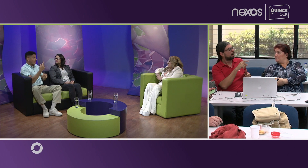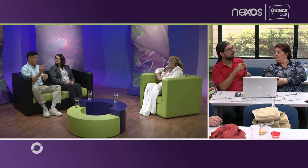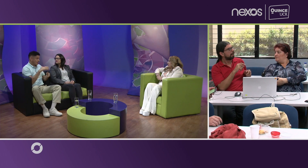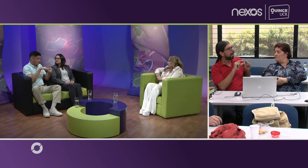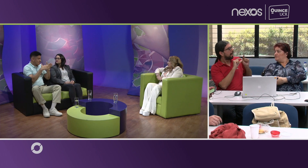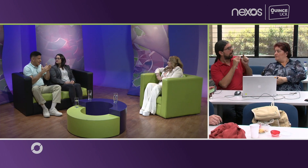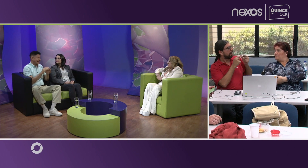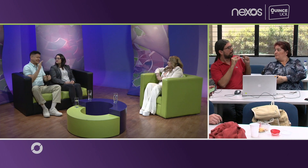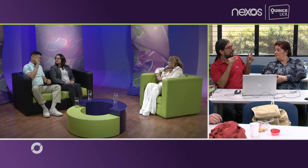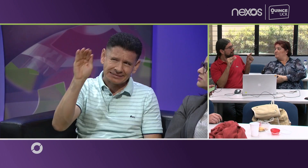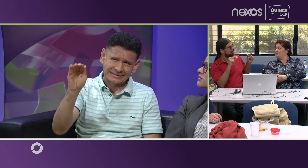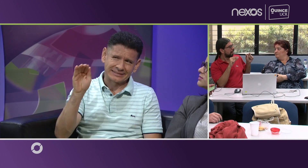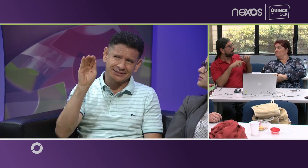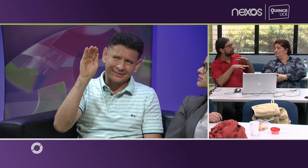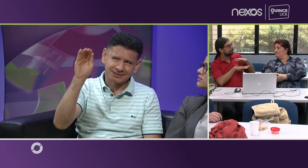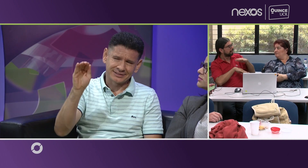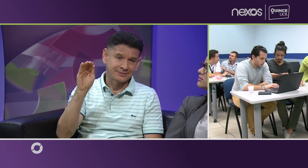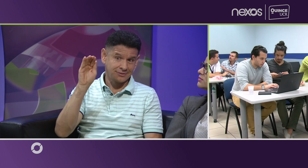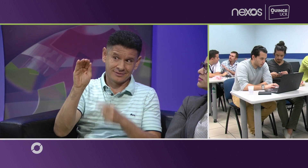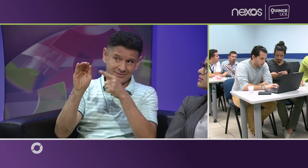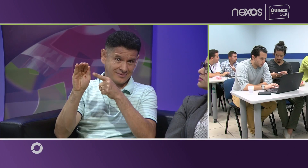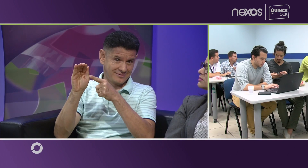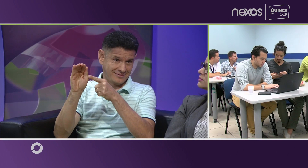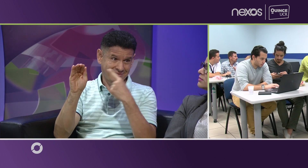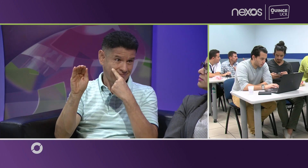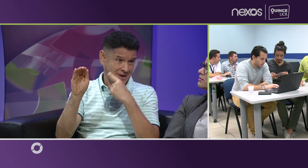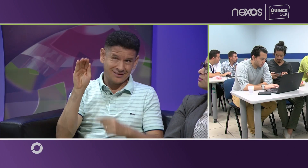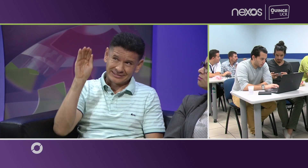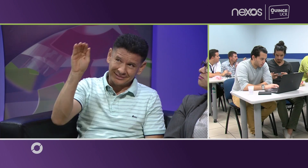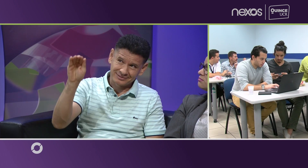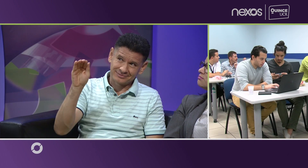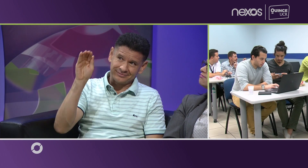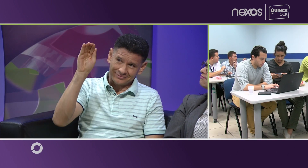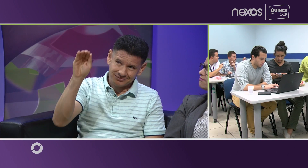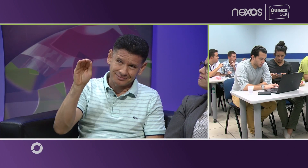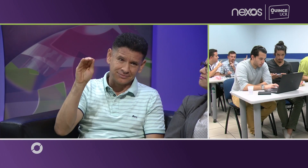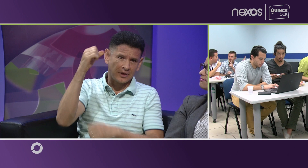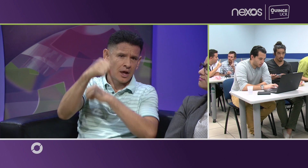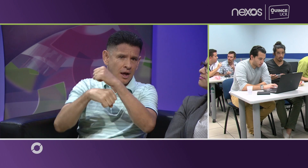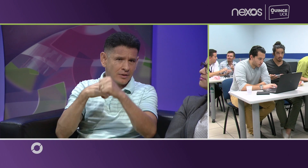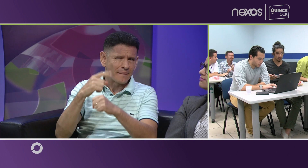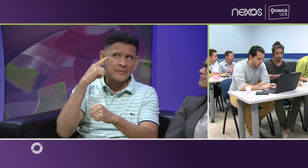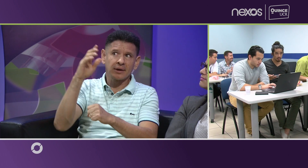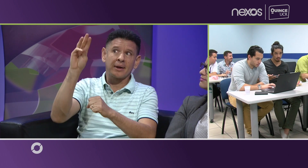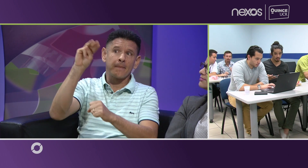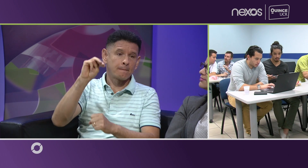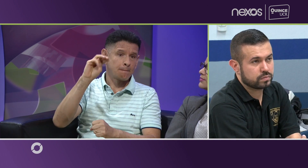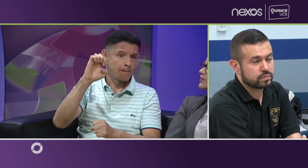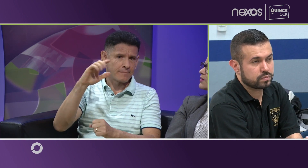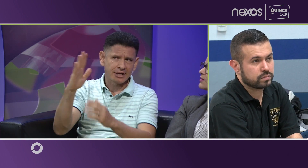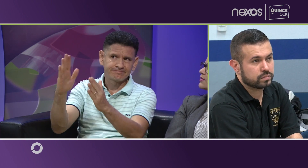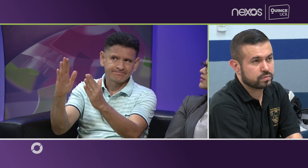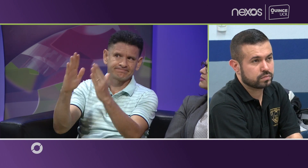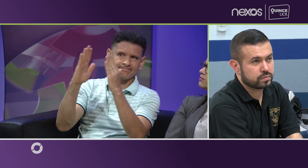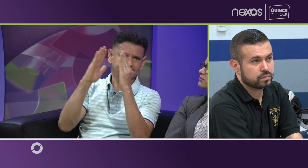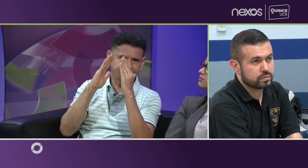que mencionó Melina y es que los estudiantes han estado insistiendo, sí, con respecto al